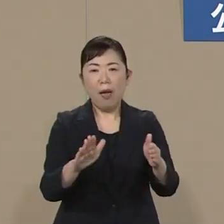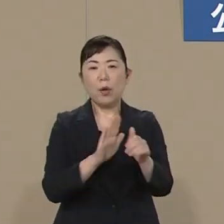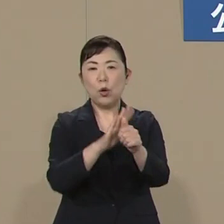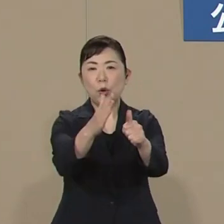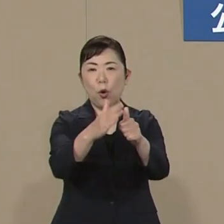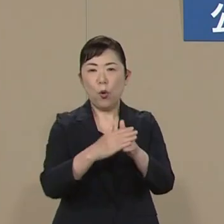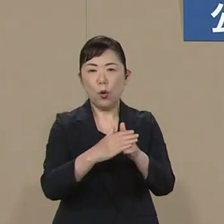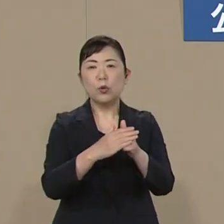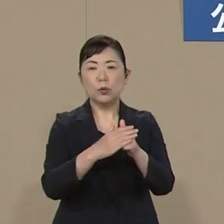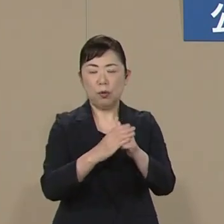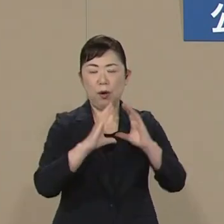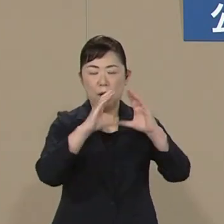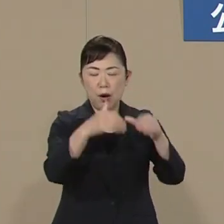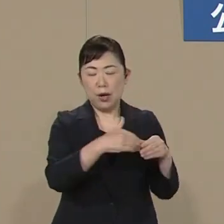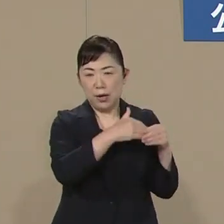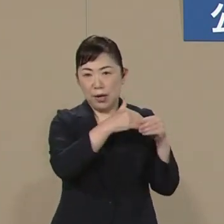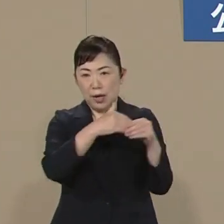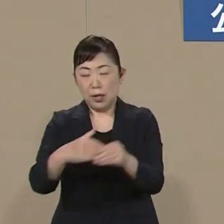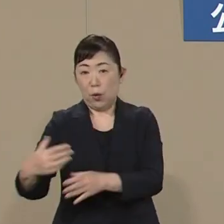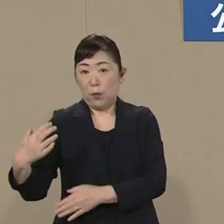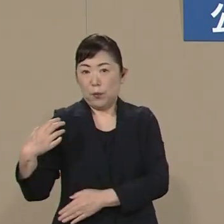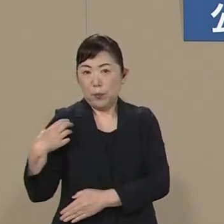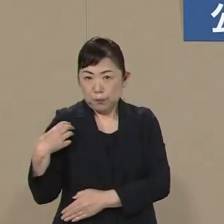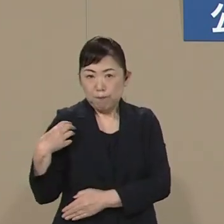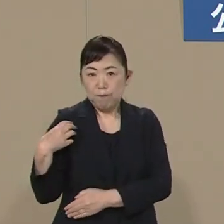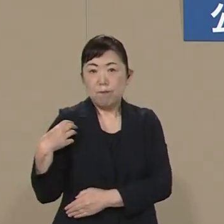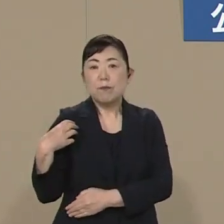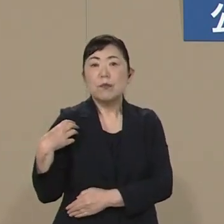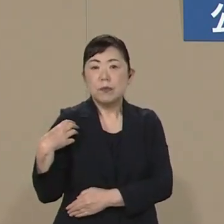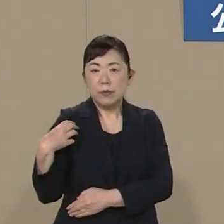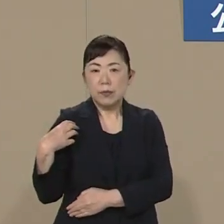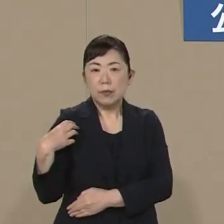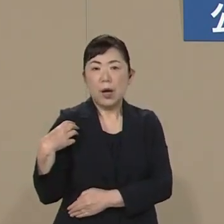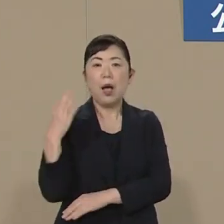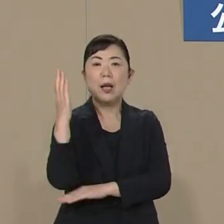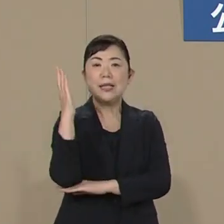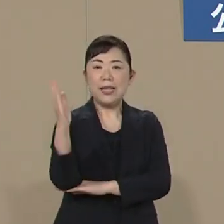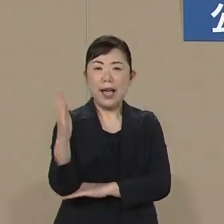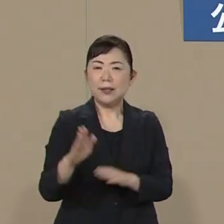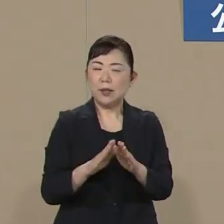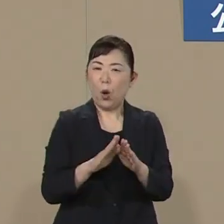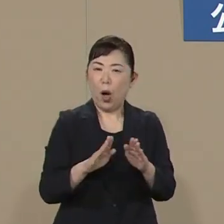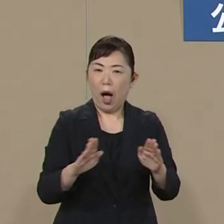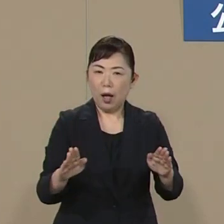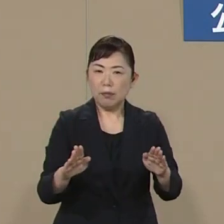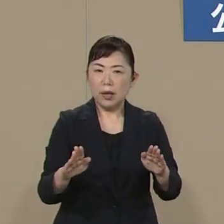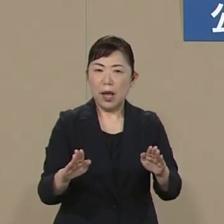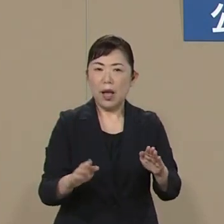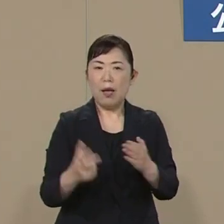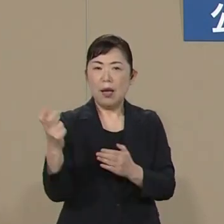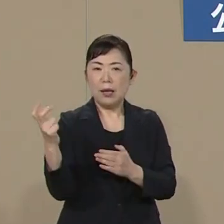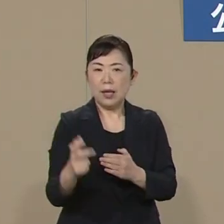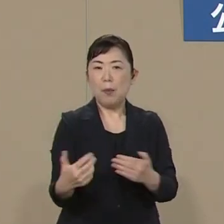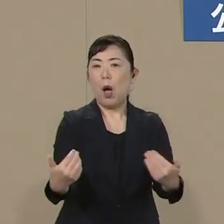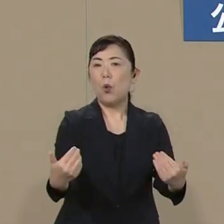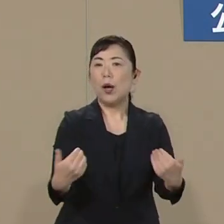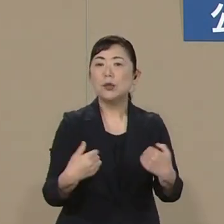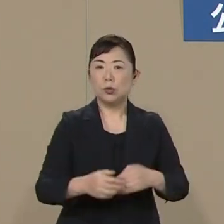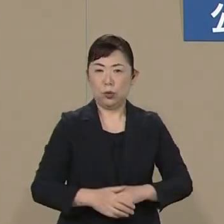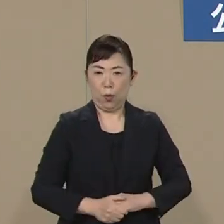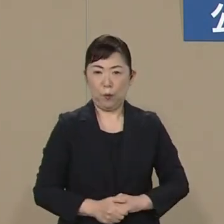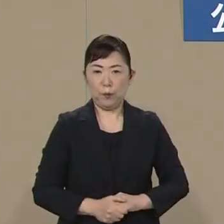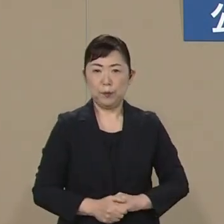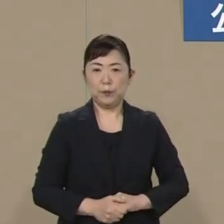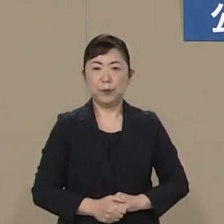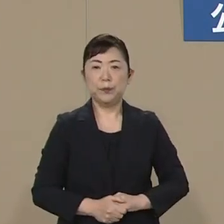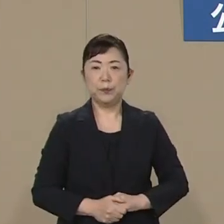開き国際社会をリードしていくためにも政治の安定という強い基盤が必要になり